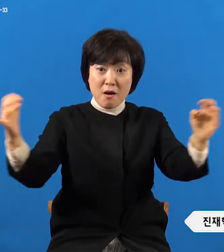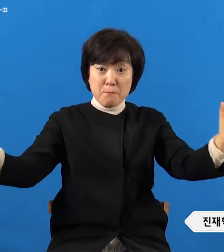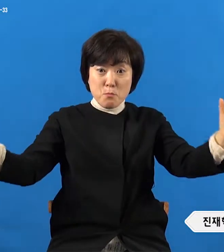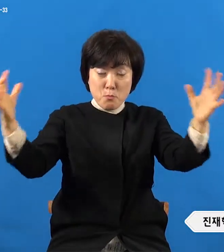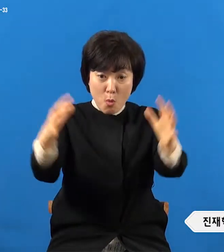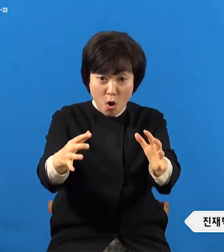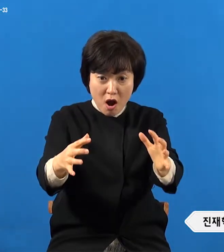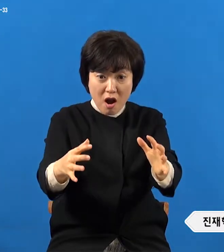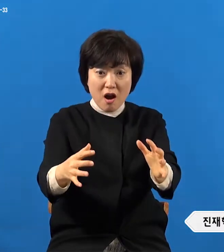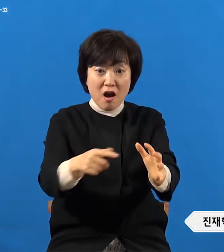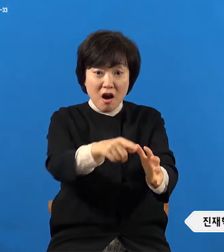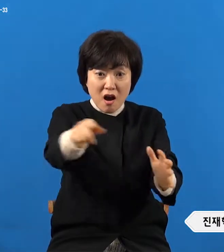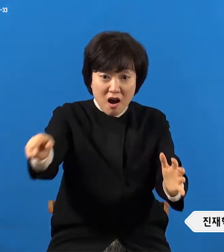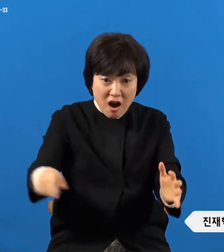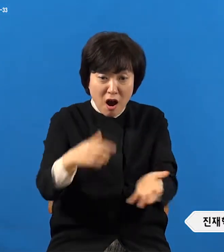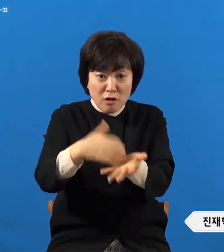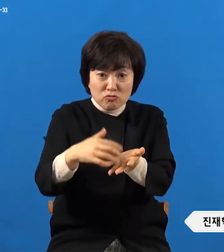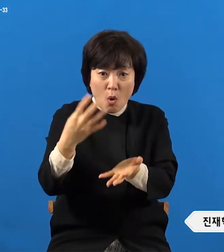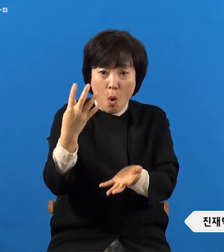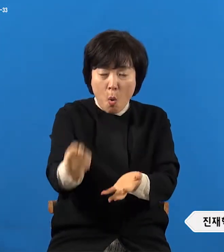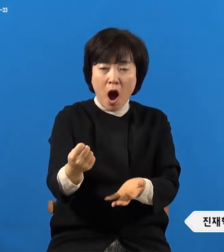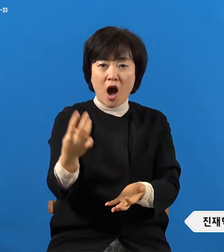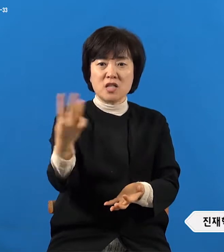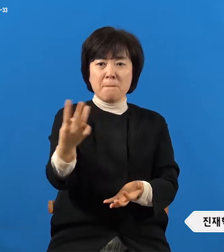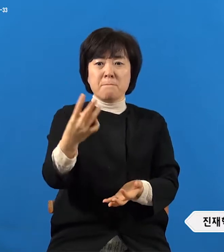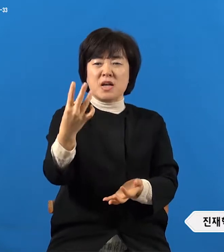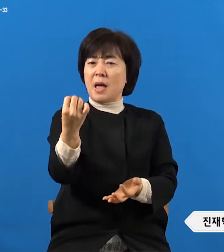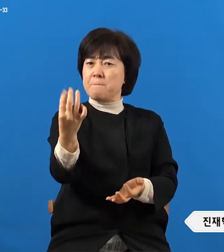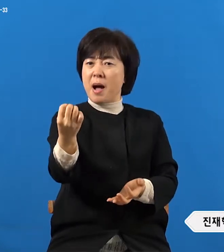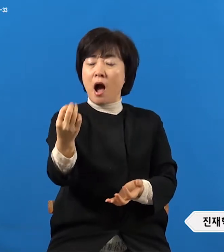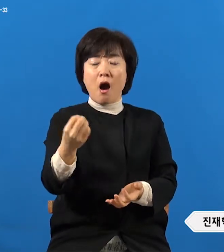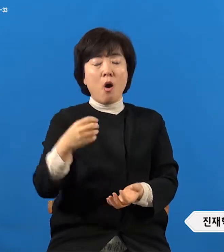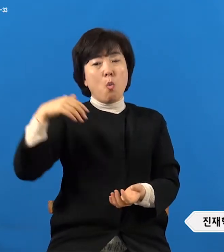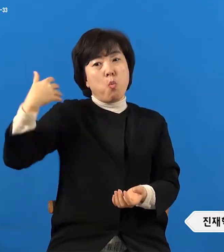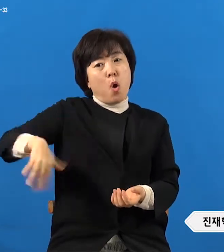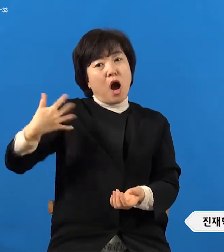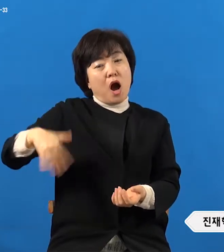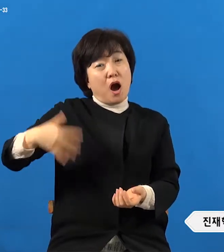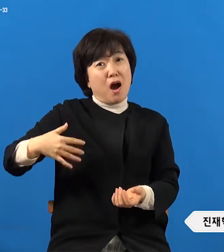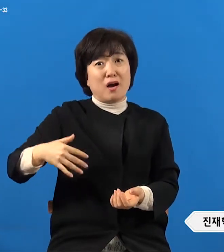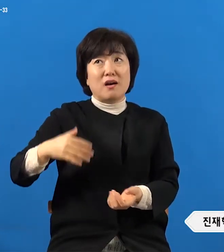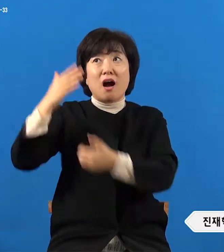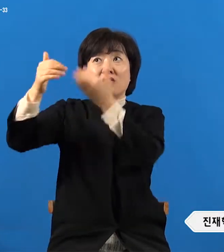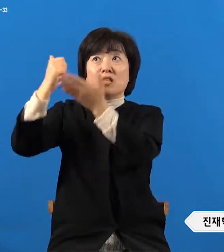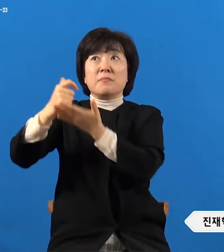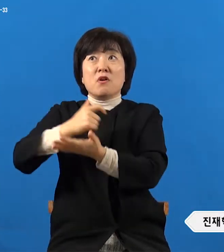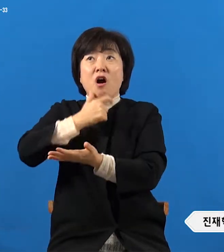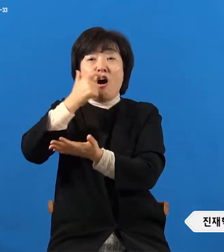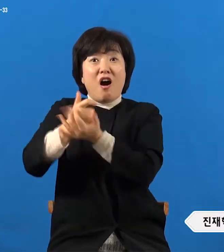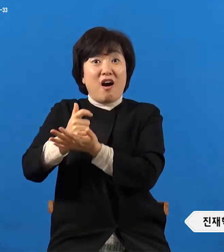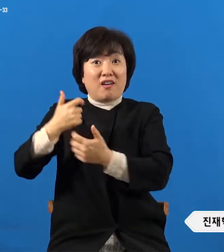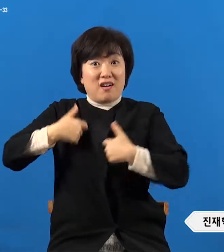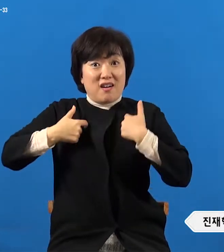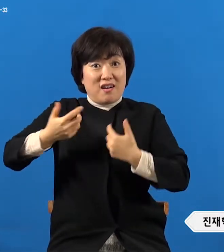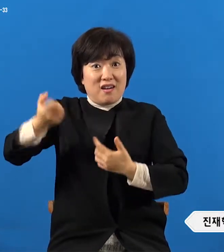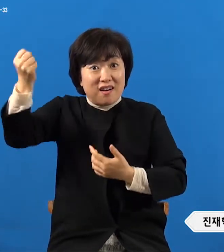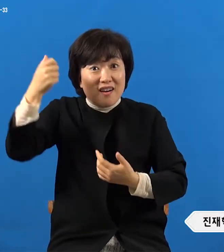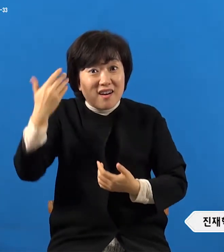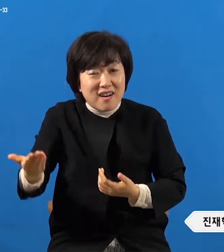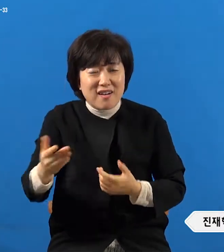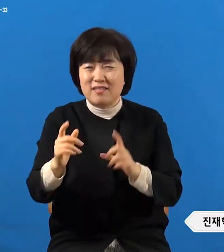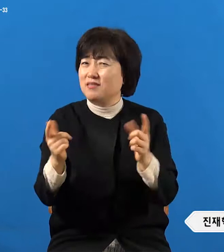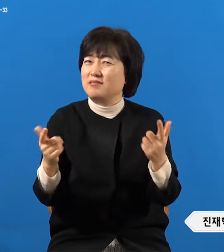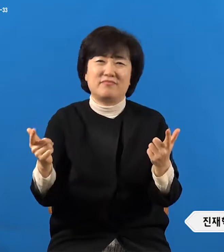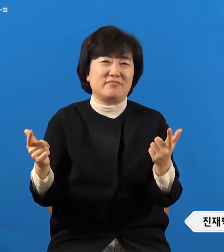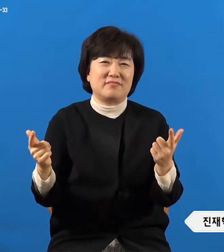그것이 하나님을 감동시키지 않습니다. 하나님을 기쁘시게 하는 것이 아닙니다. 더 중요한 것은 그 많은 사람들